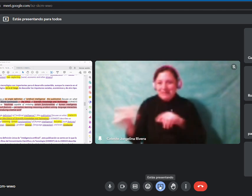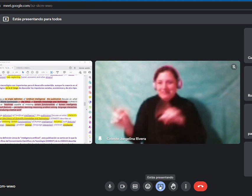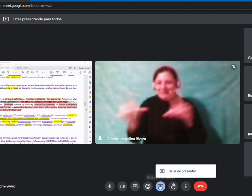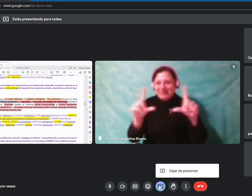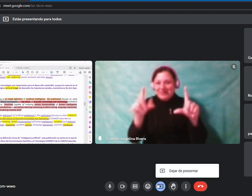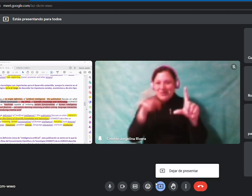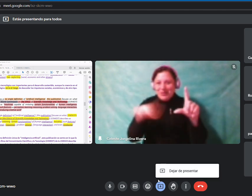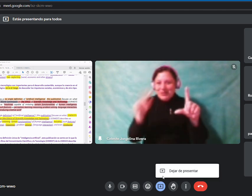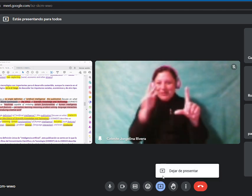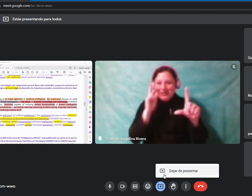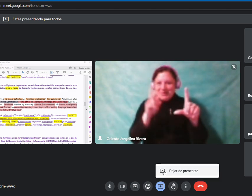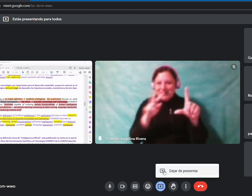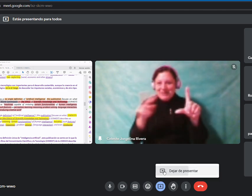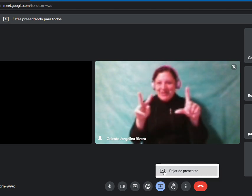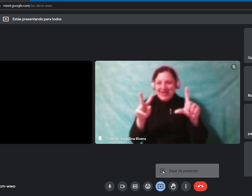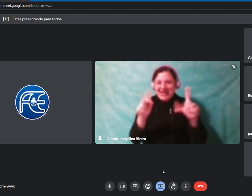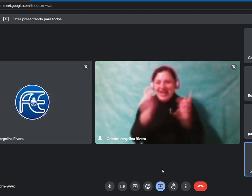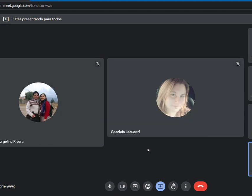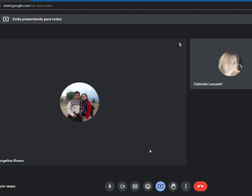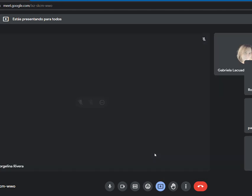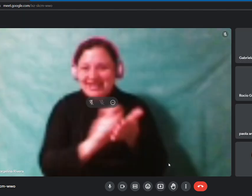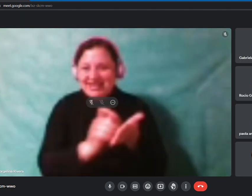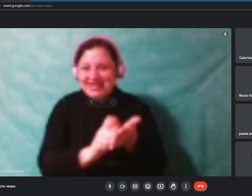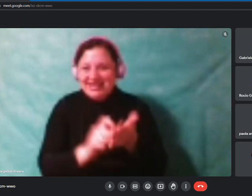las asistencias.